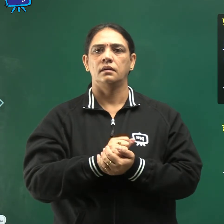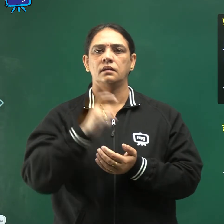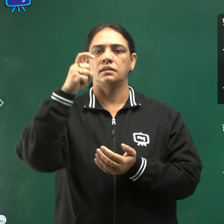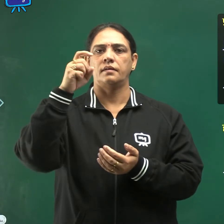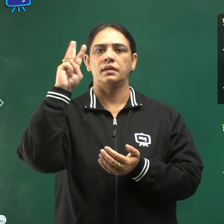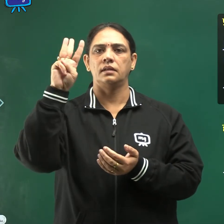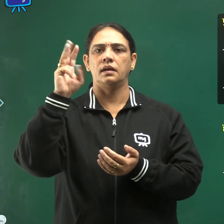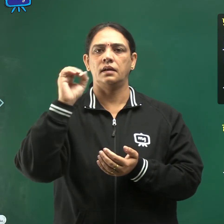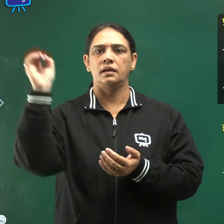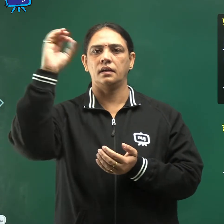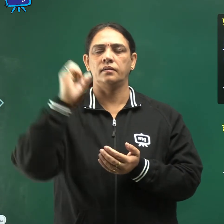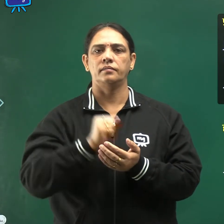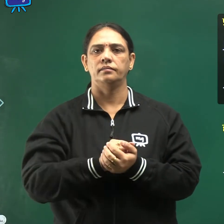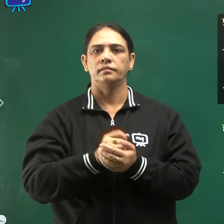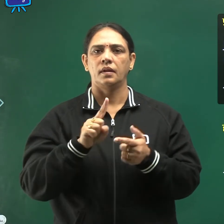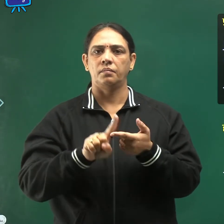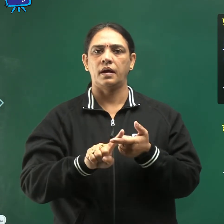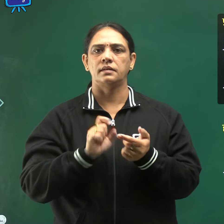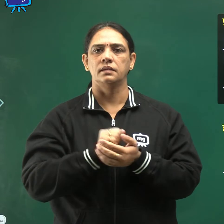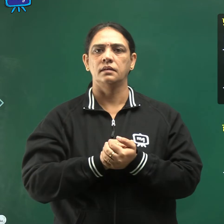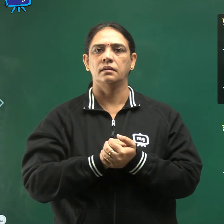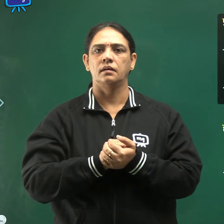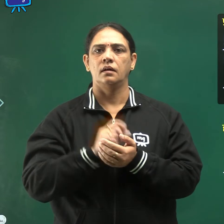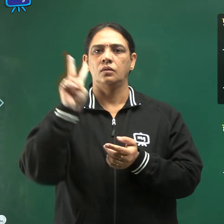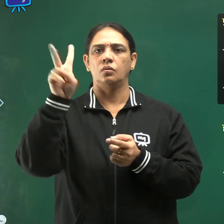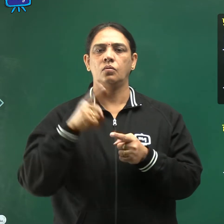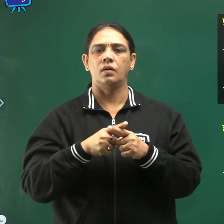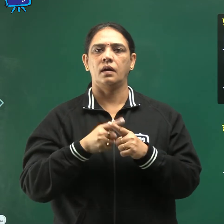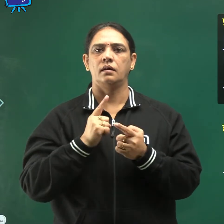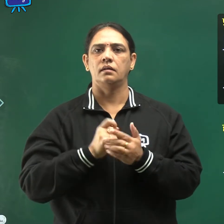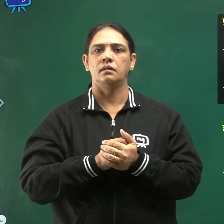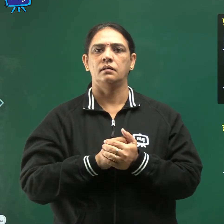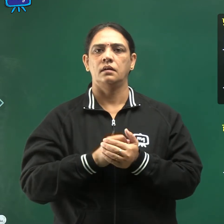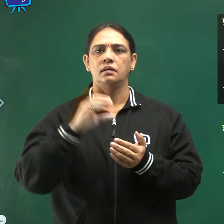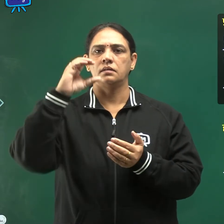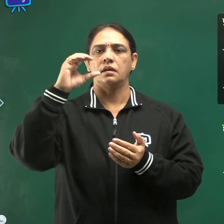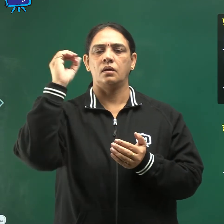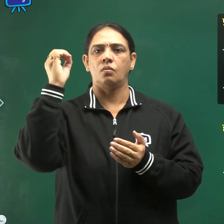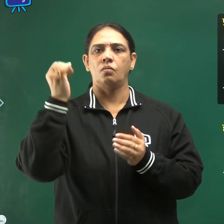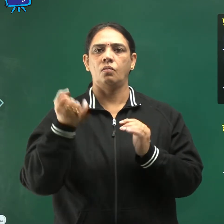73 डिग्री प्लस 2 गुणा कॉस